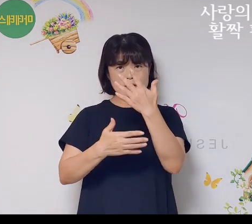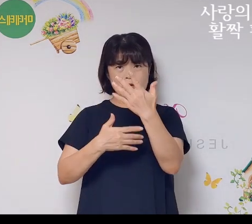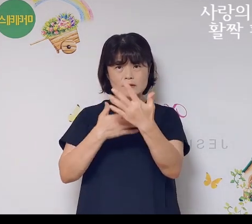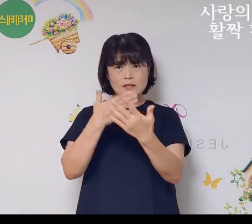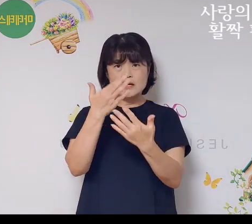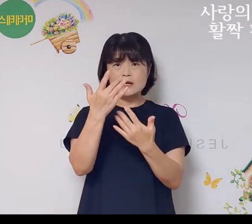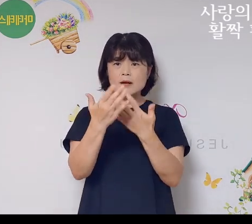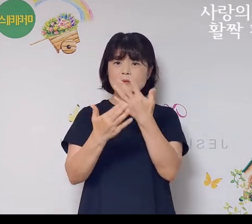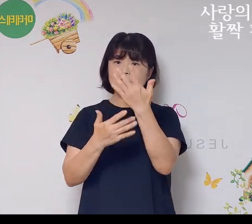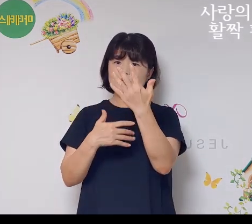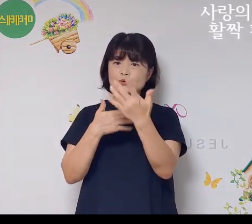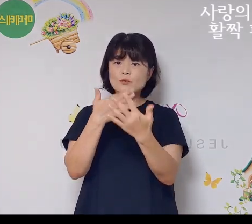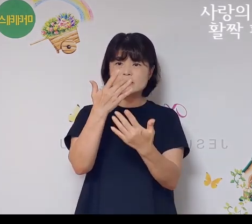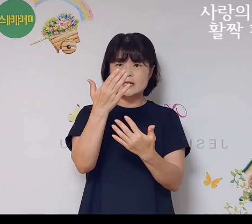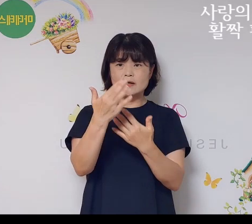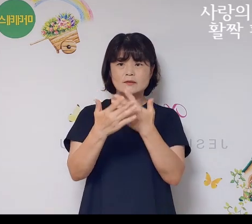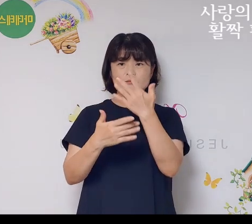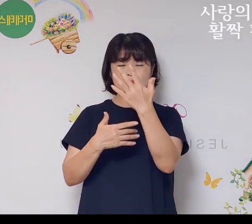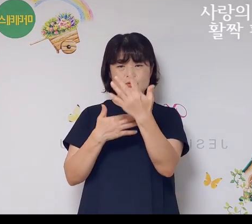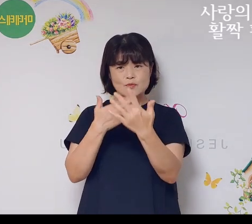가면서 이렇게 하면 불꽃이에요.